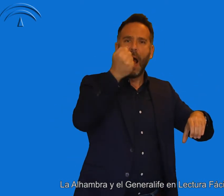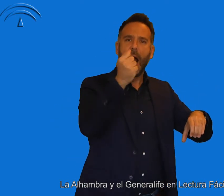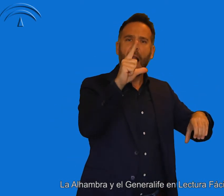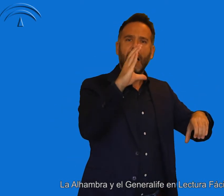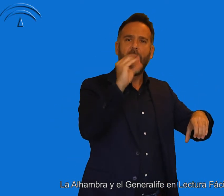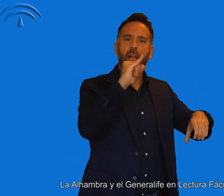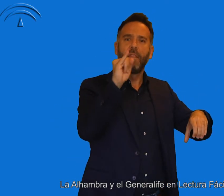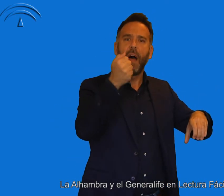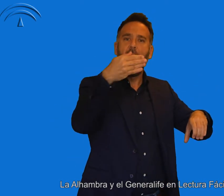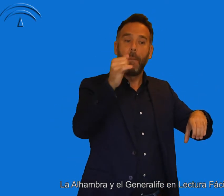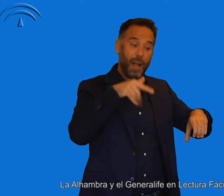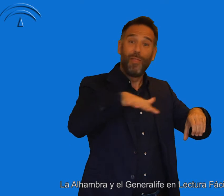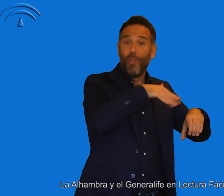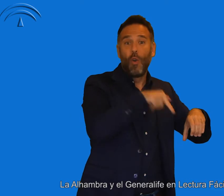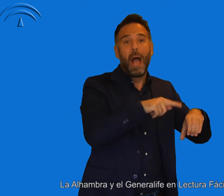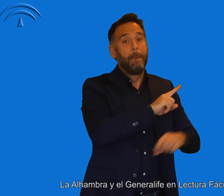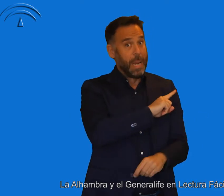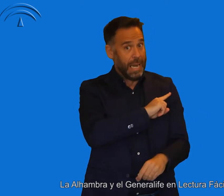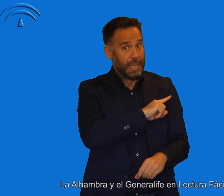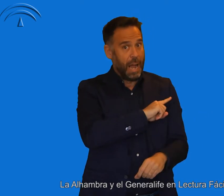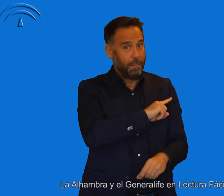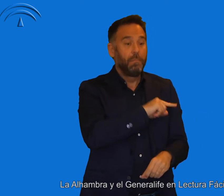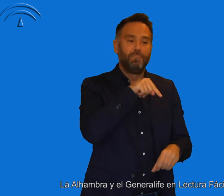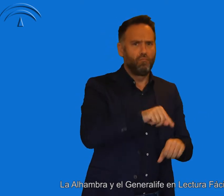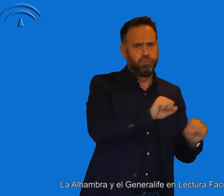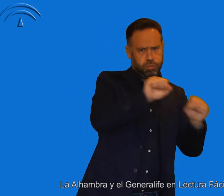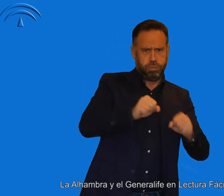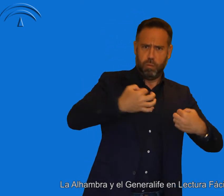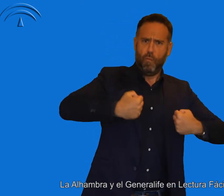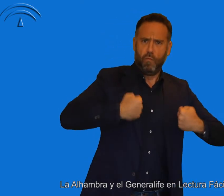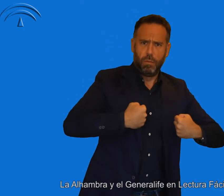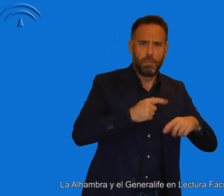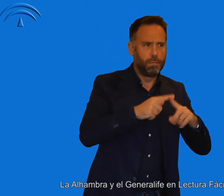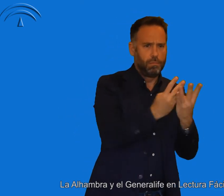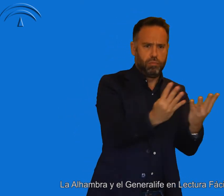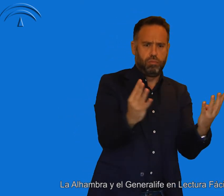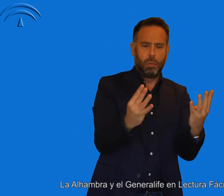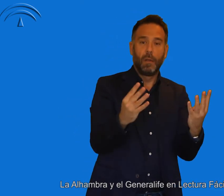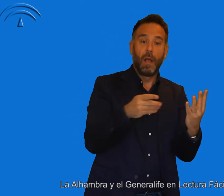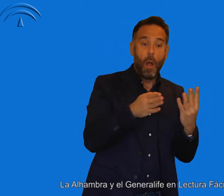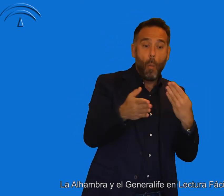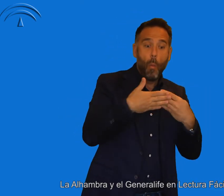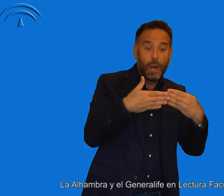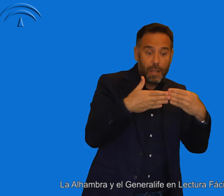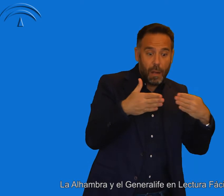La Alcazaba, la fortaleza. La Alcazaba es la zona militar, la fortaleza de la